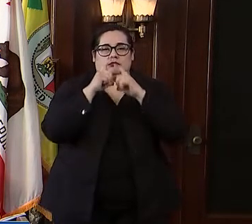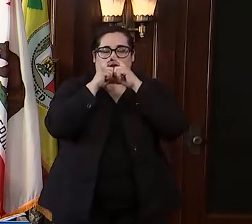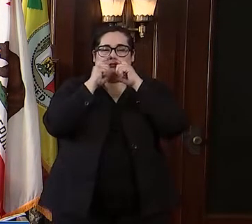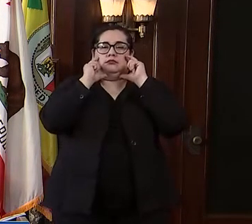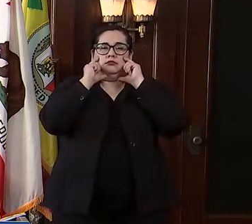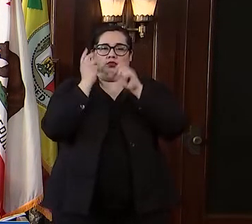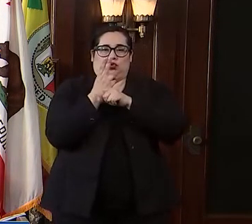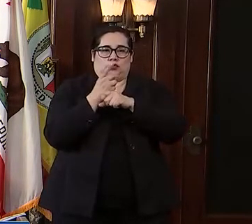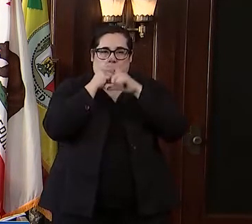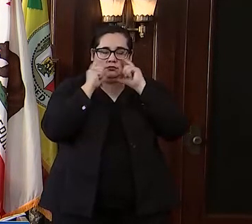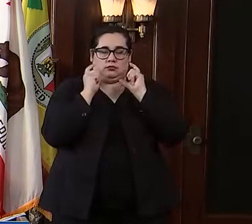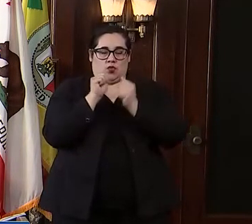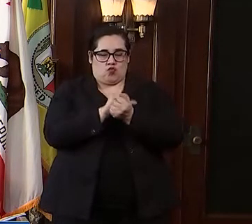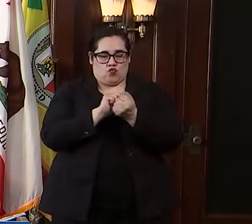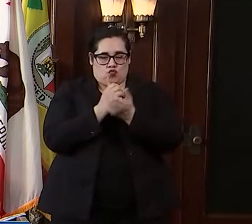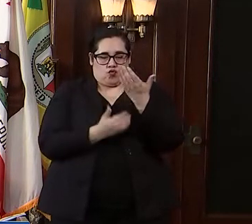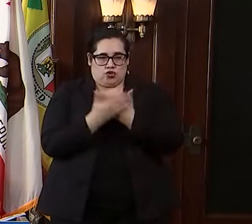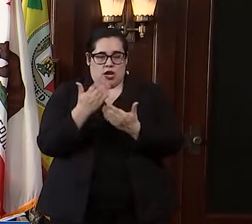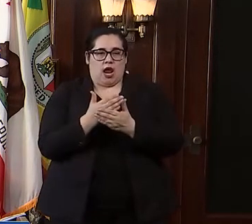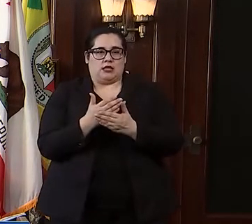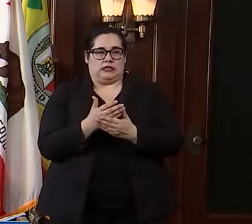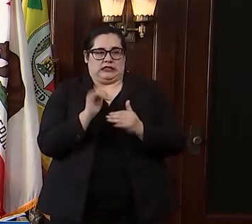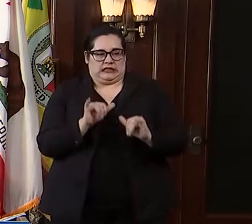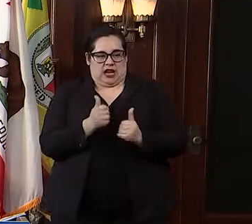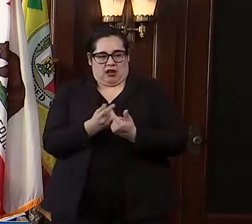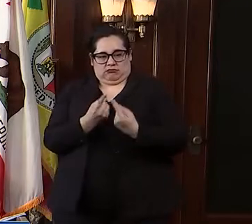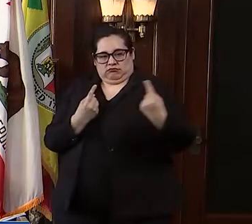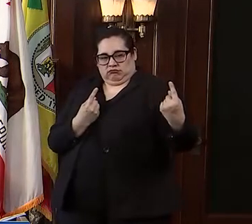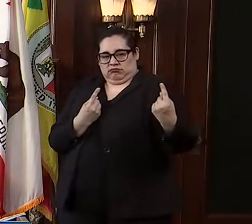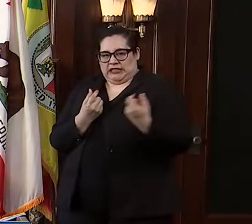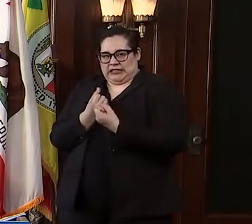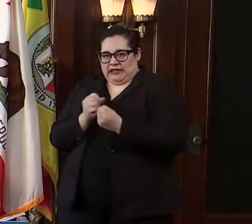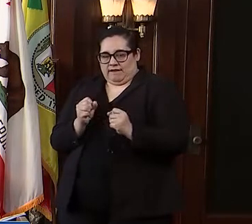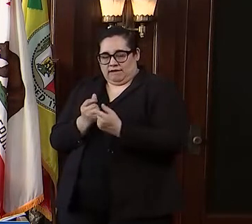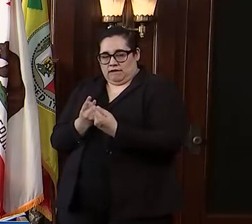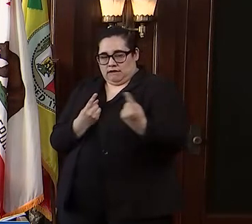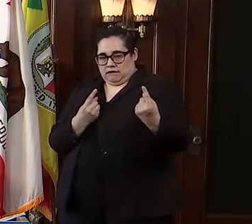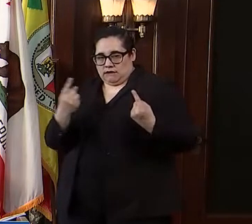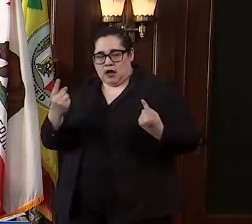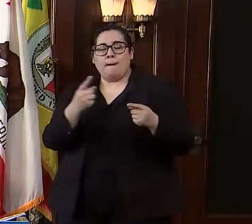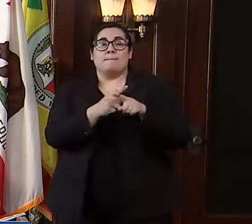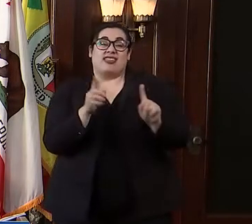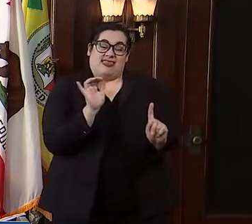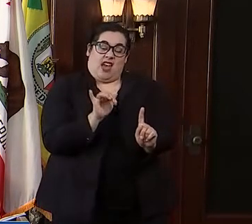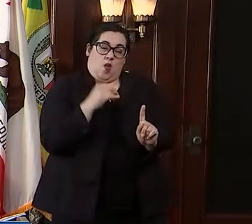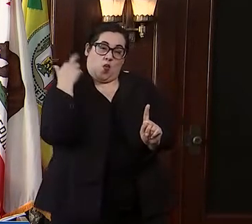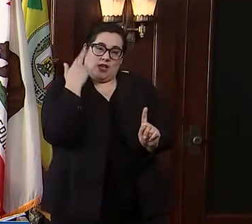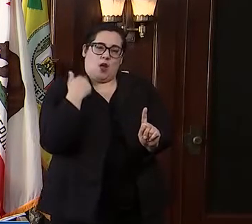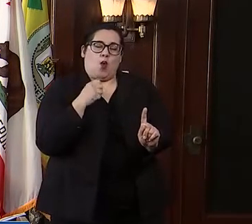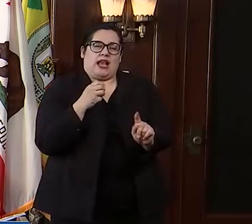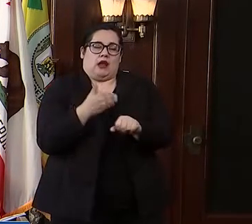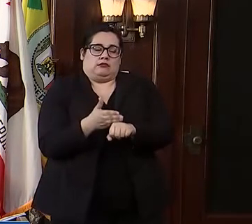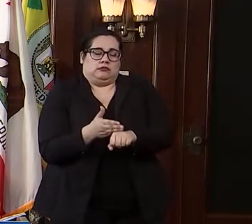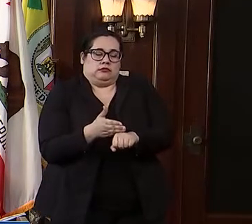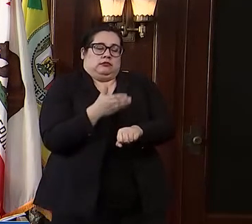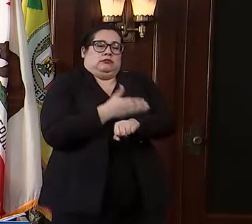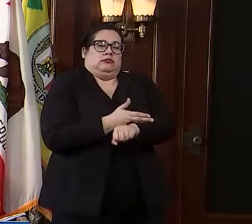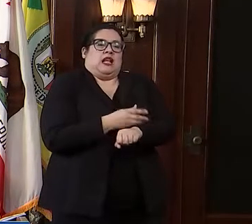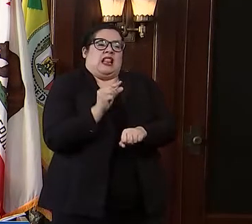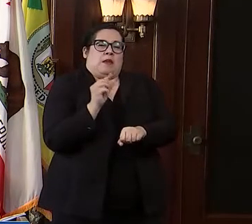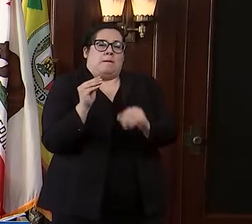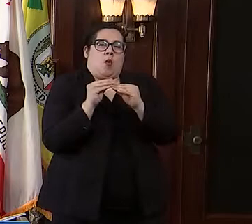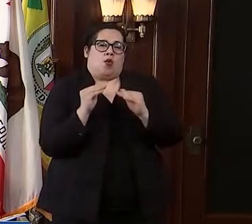las manos, mantener la sana distancia. Y por eso podemos avanzar un poco más